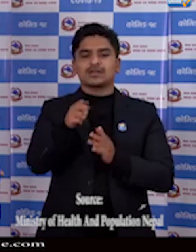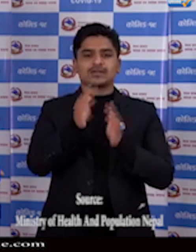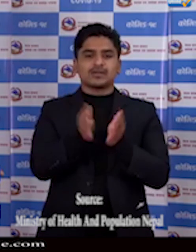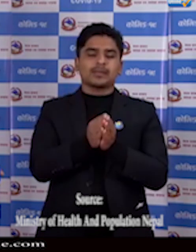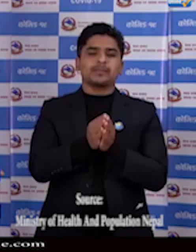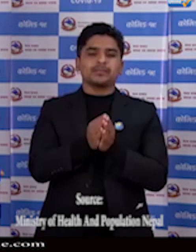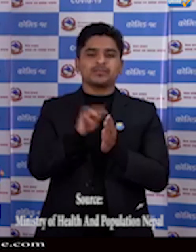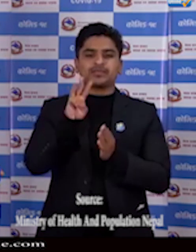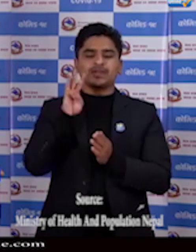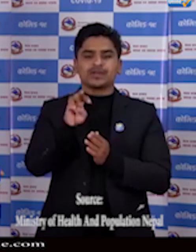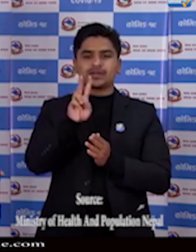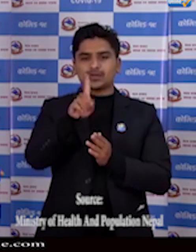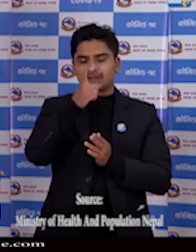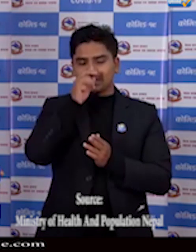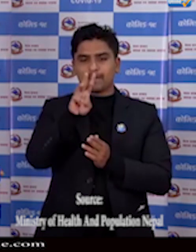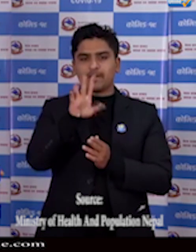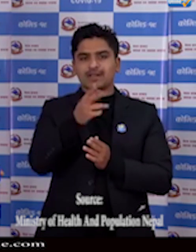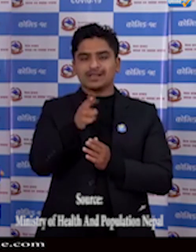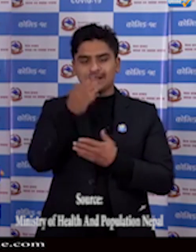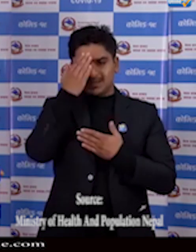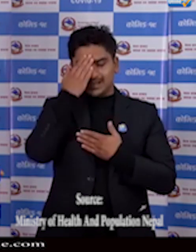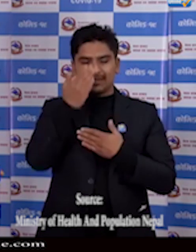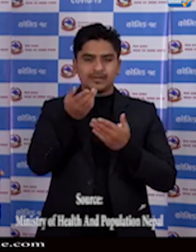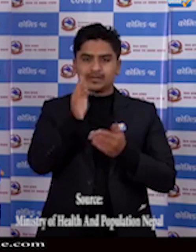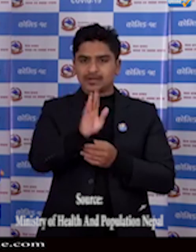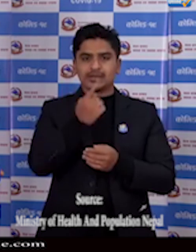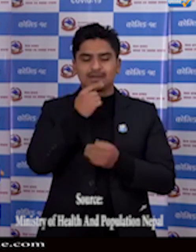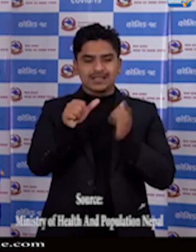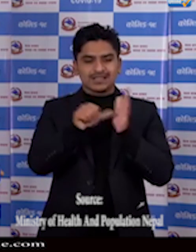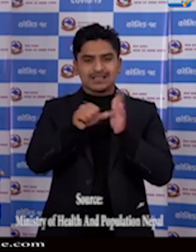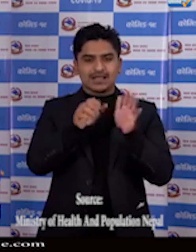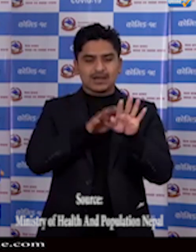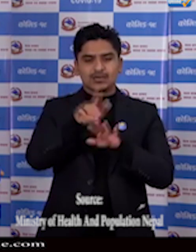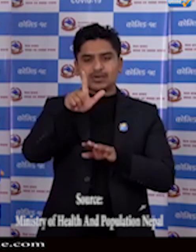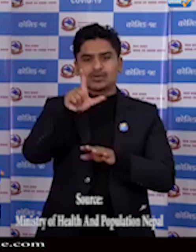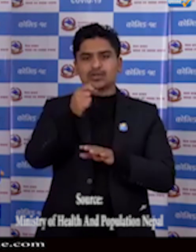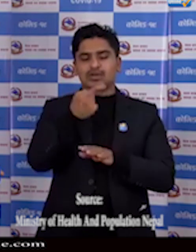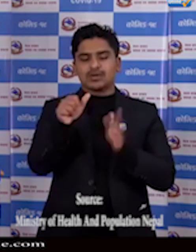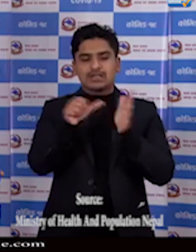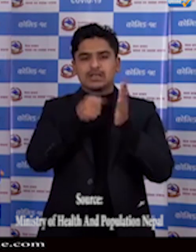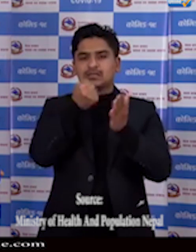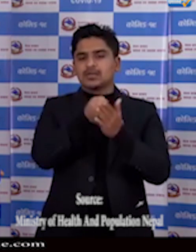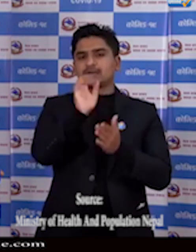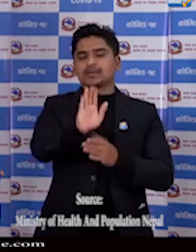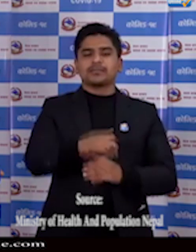कुल 3235 जना सङ्क्रमितको सङ्ख्या छ भने जिल्लाहरू 70 पुगेका छन्।